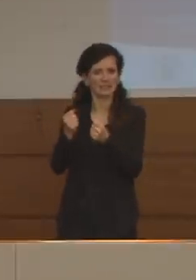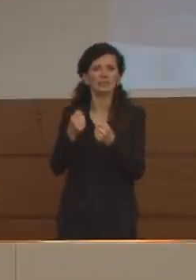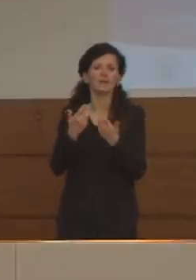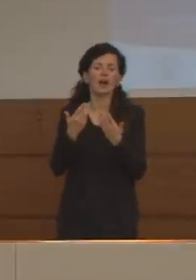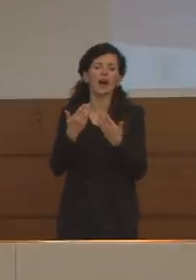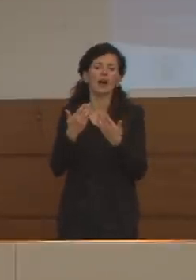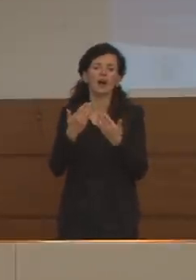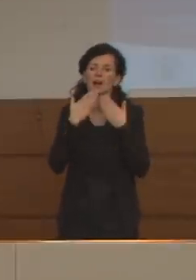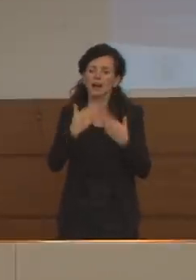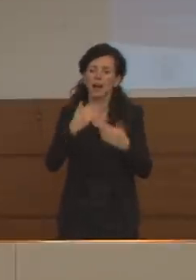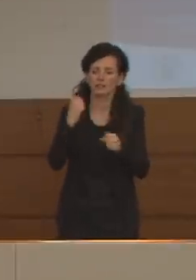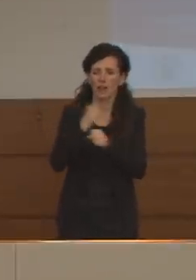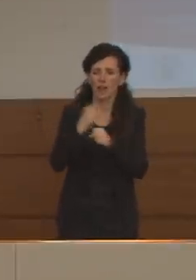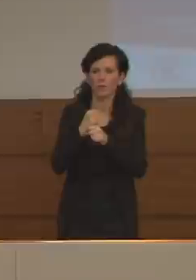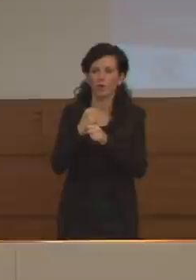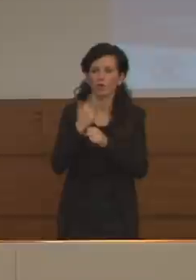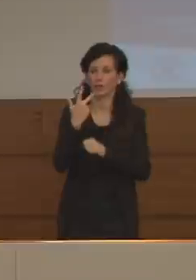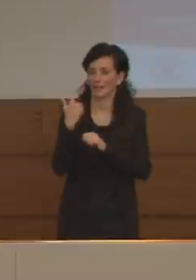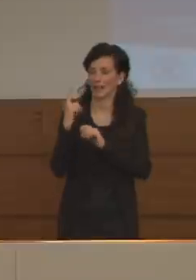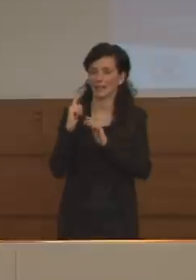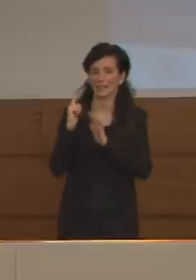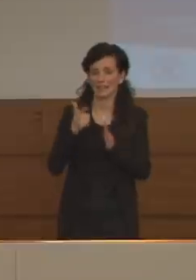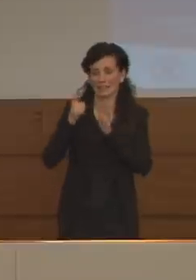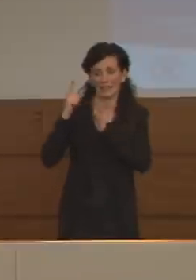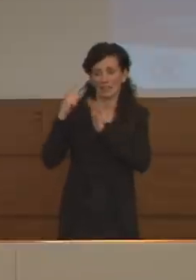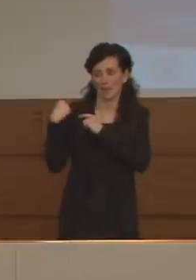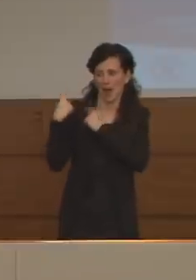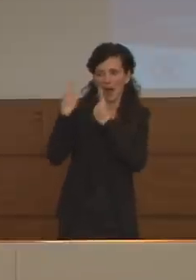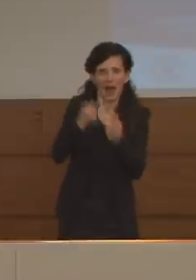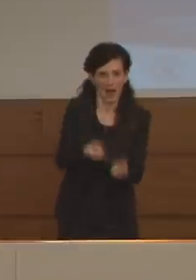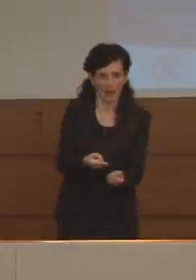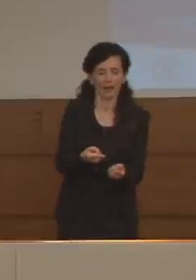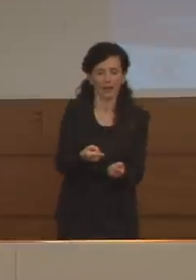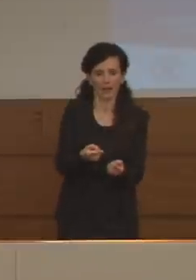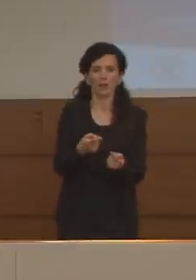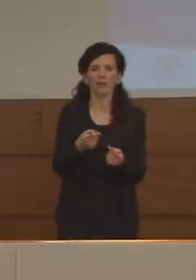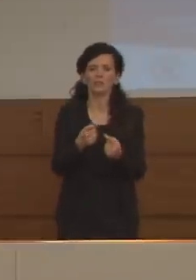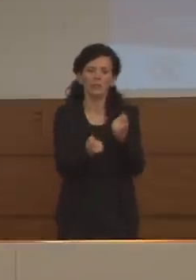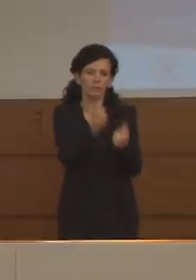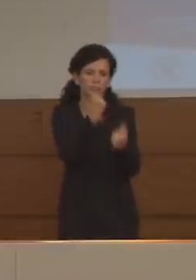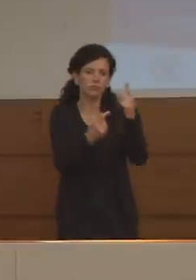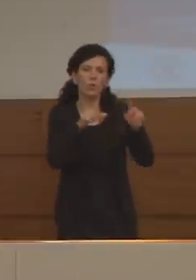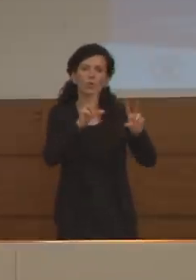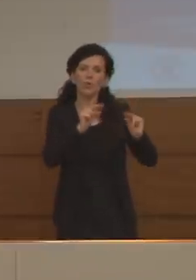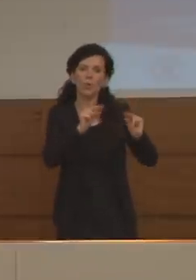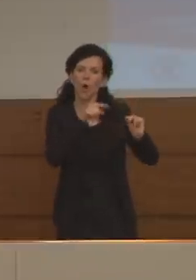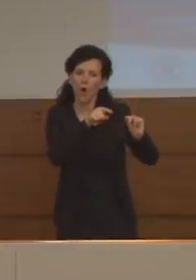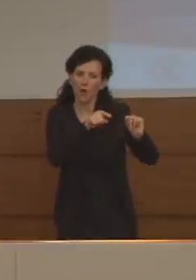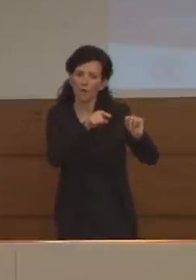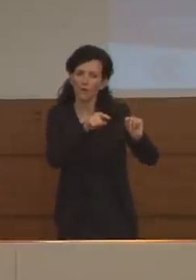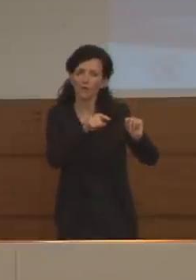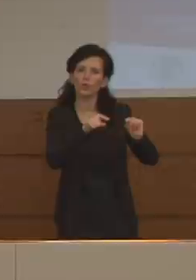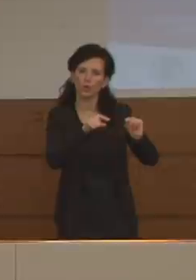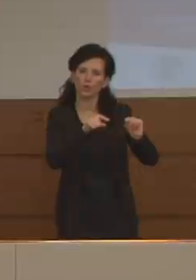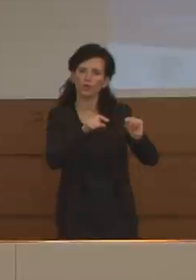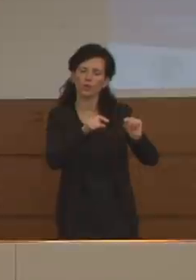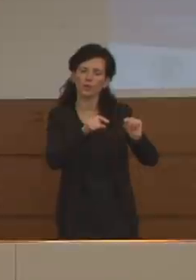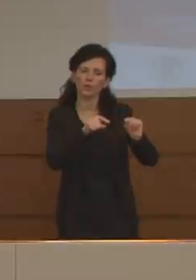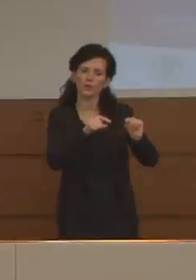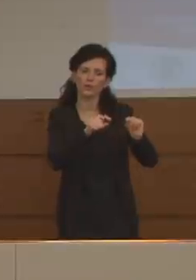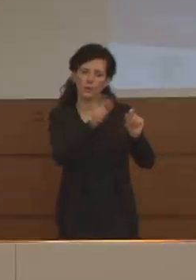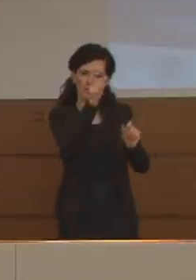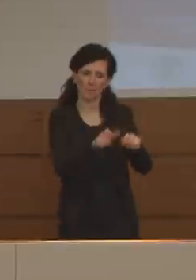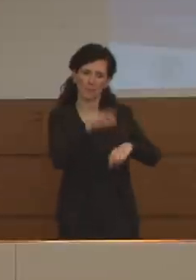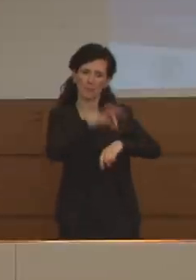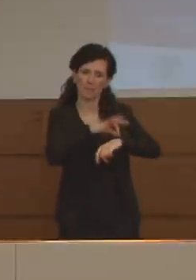quindi darle una risposta e vedere a questi casi come nuovi casi e non quelli che nella evoluzione